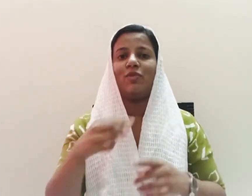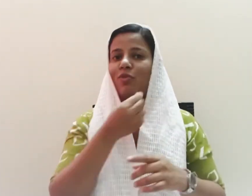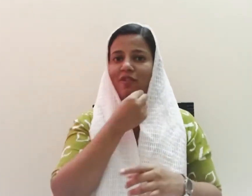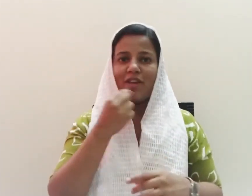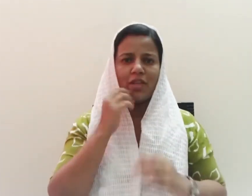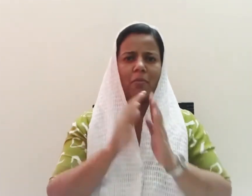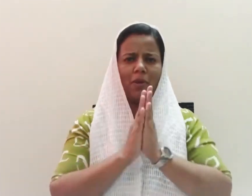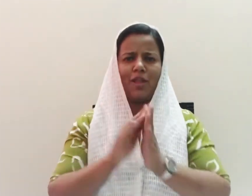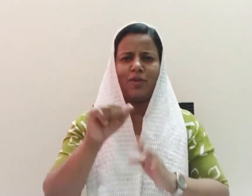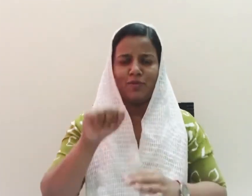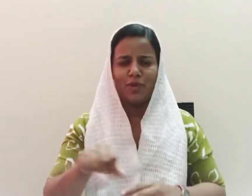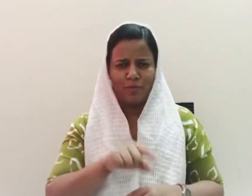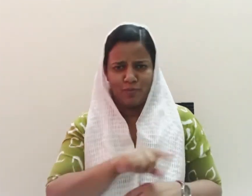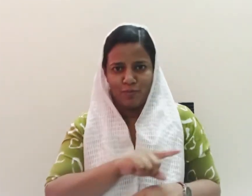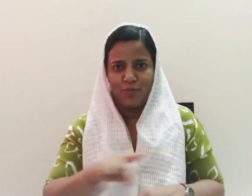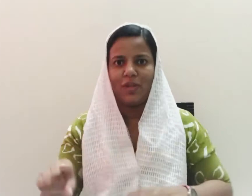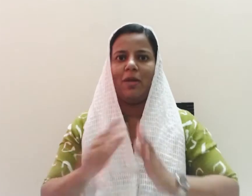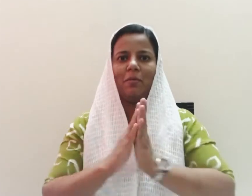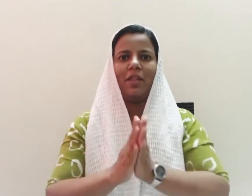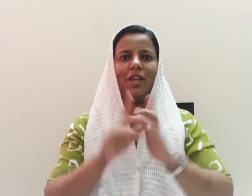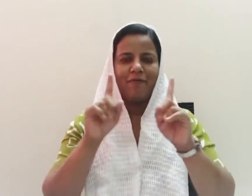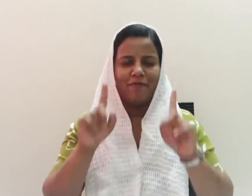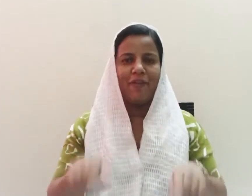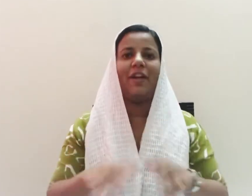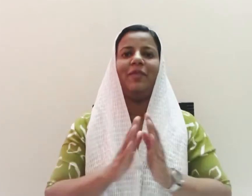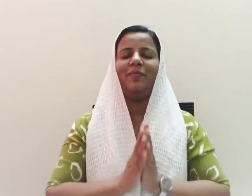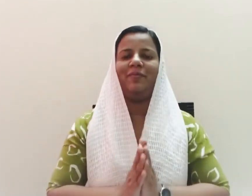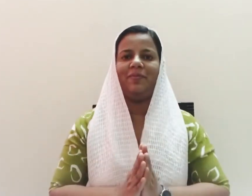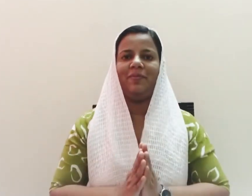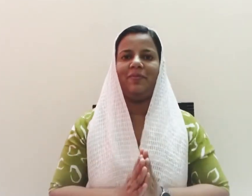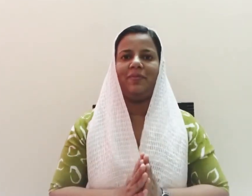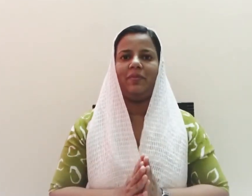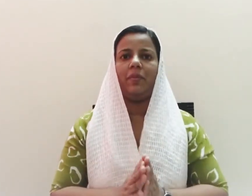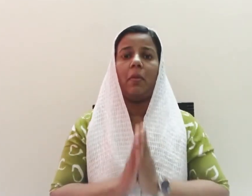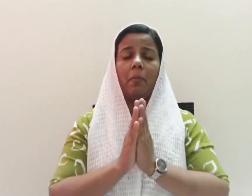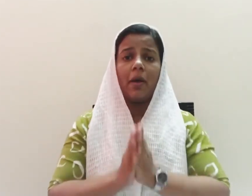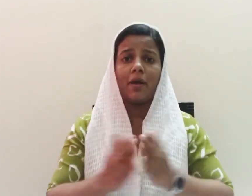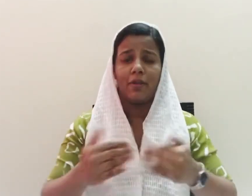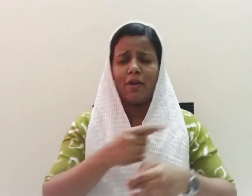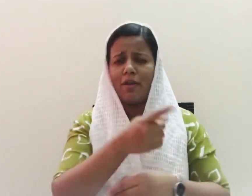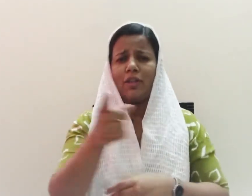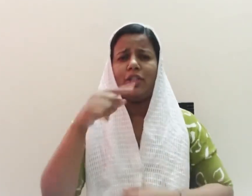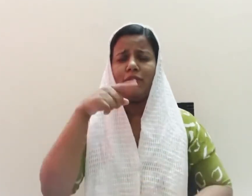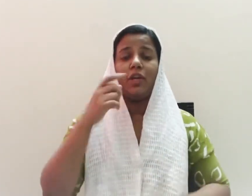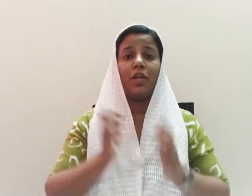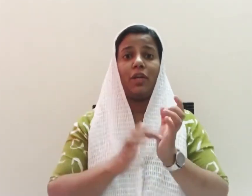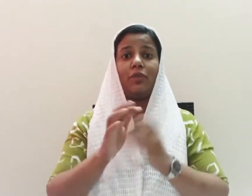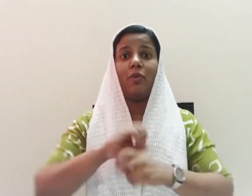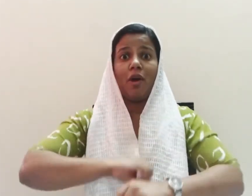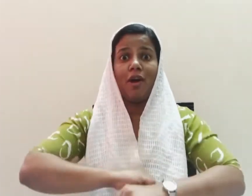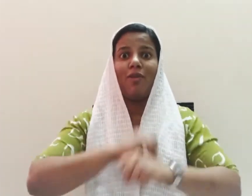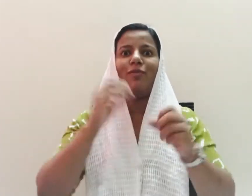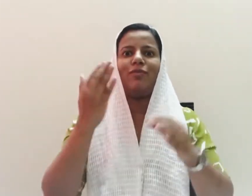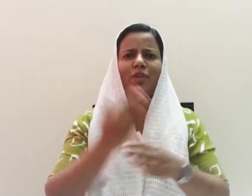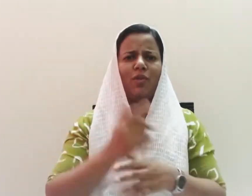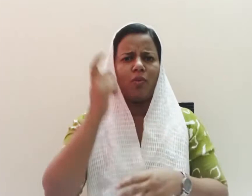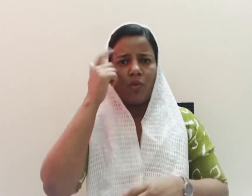പ്രാർത്ഥനയാണ്. നിങ്ങളിപ്പോഴേ പ്രാർത്ഥിച്ചു, കർത്താവ് വലിയ കാര്യങ്ങൾ നിങ്ങളുടെ ജീവിതത്തിലും പങ്കെടുക്കുന്നവരുടെ ജീവിതത്തിലും ചെയ്യും. അതുകൊണ്ട് ഇന്ന് മുതൽ ഓർക്കുമ്പോൾ